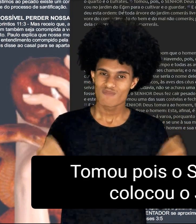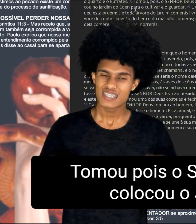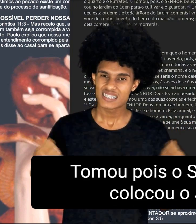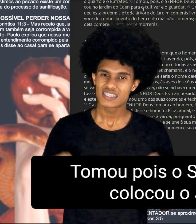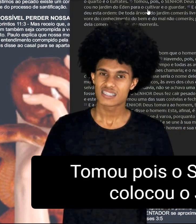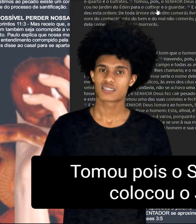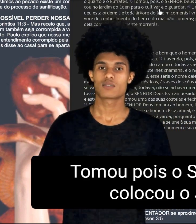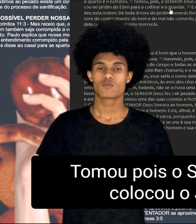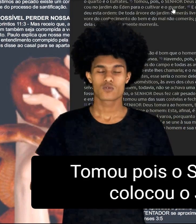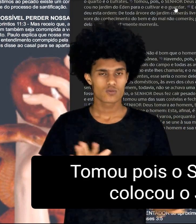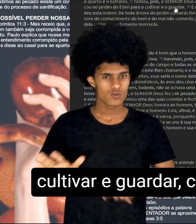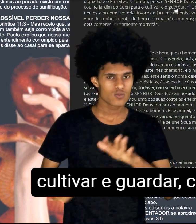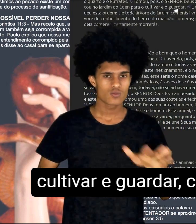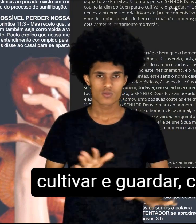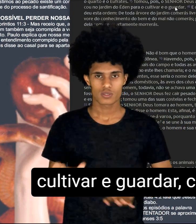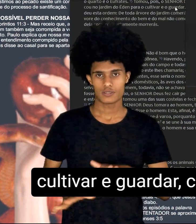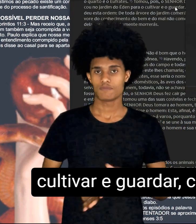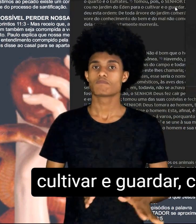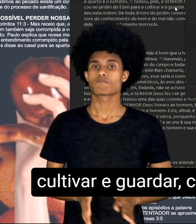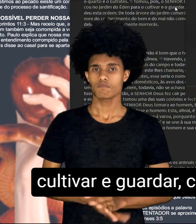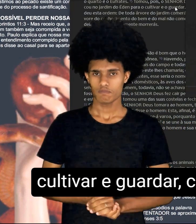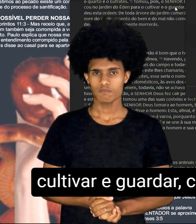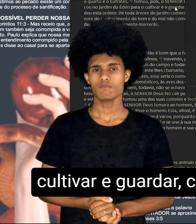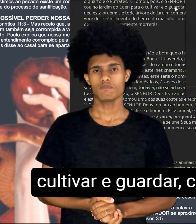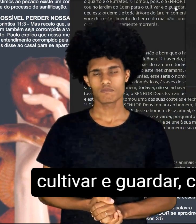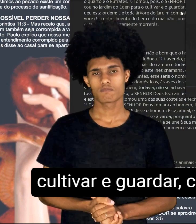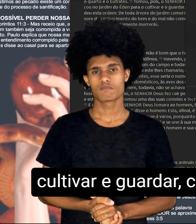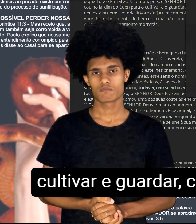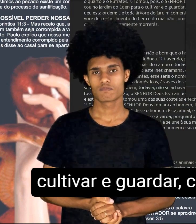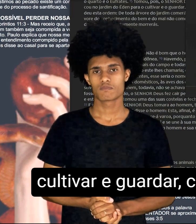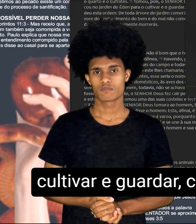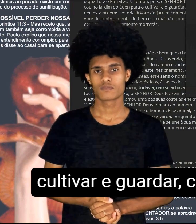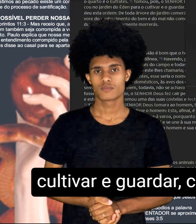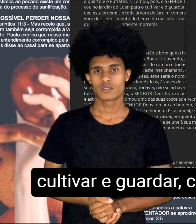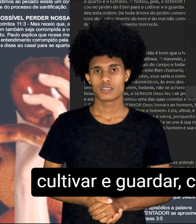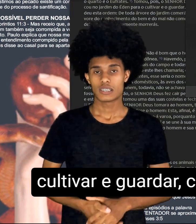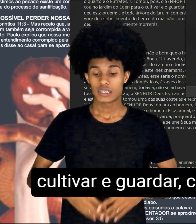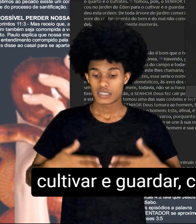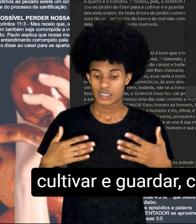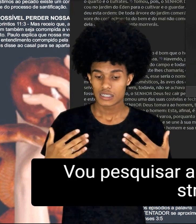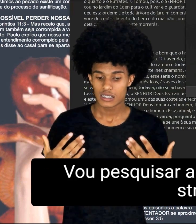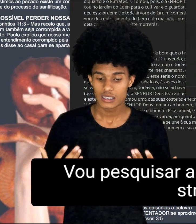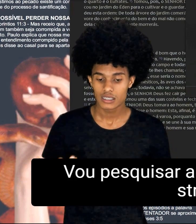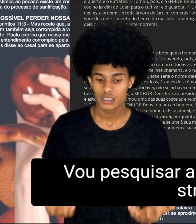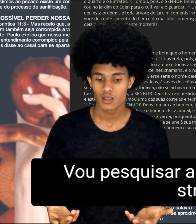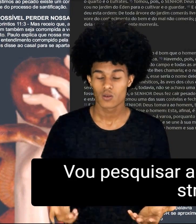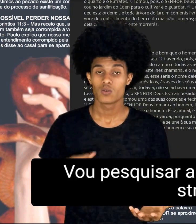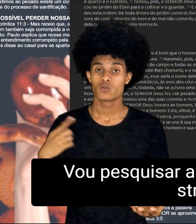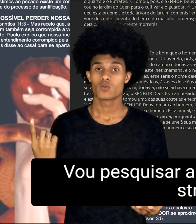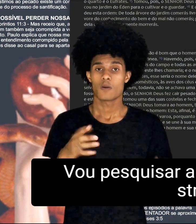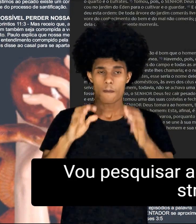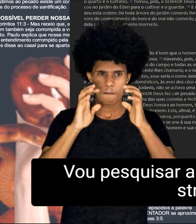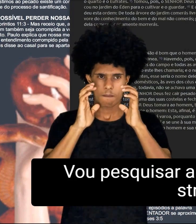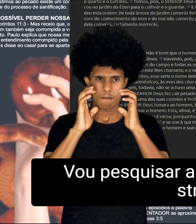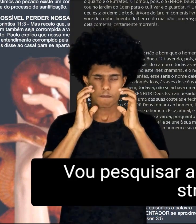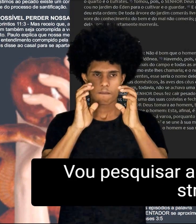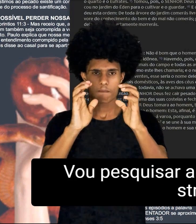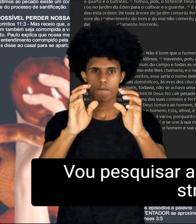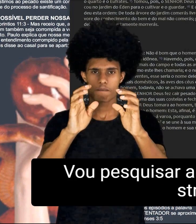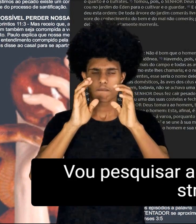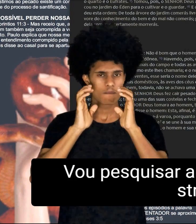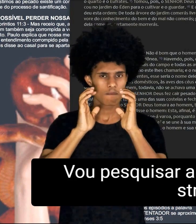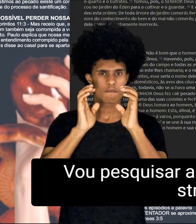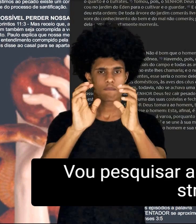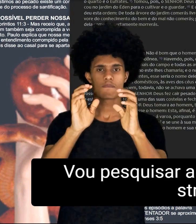homem e o colocou no jardim do Éden para cultivar e guardar. Cliquei a palavra aqui, guardar. Vou pesquisar a palavra aqui no